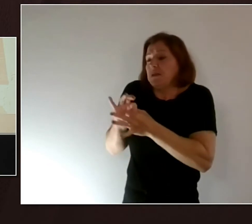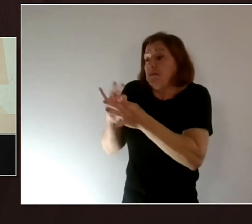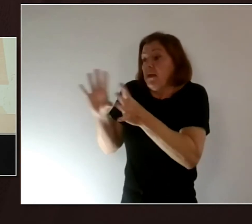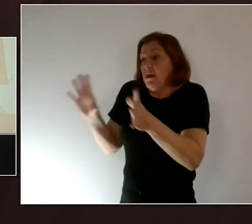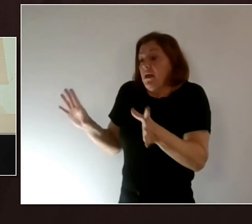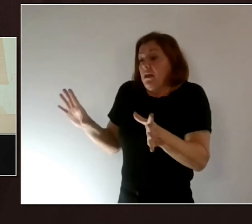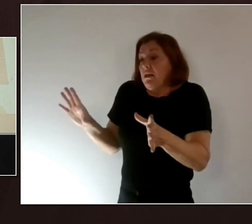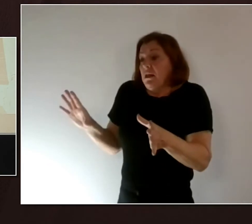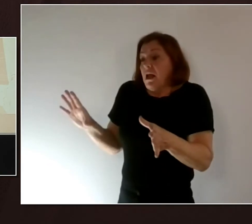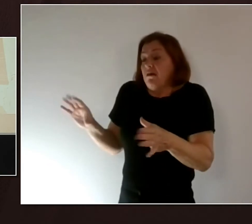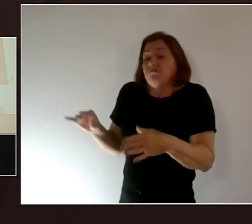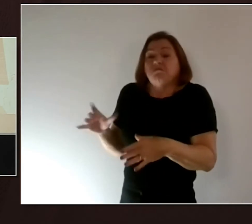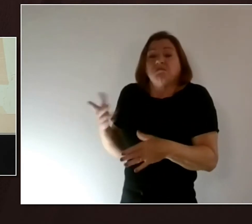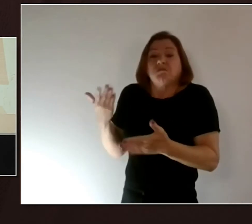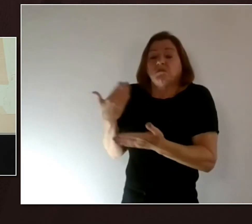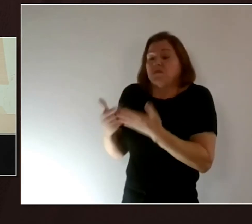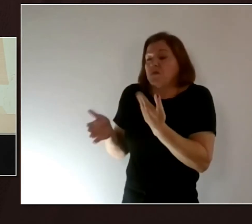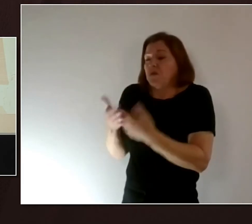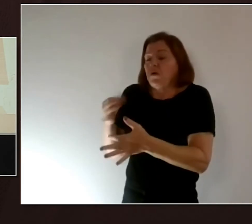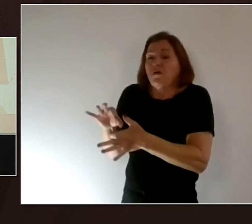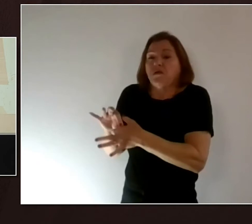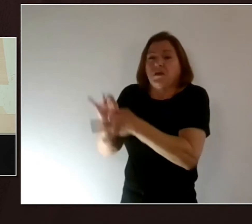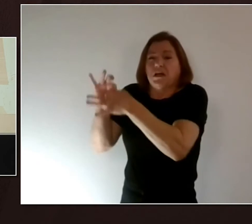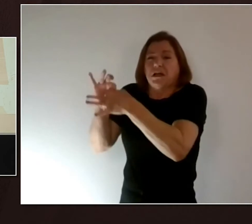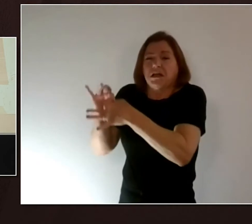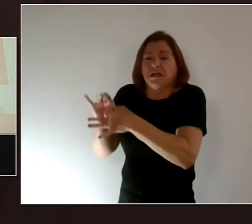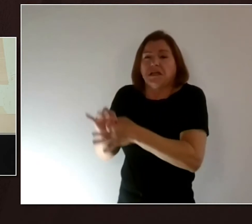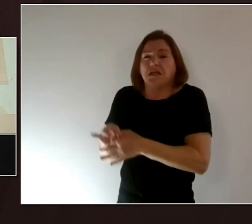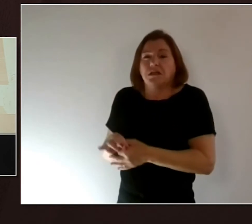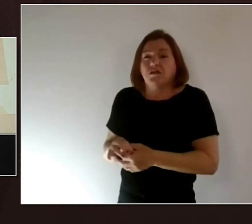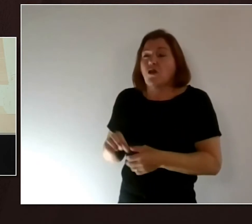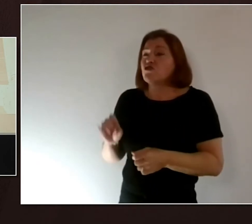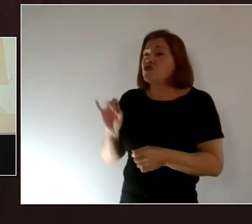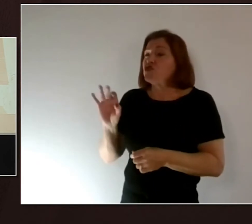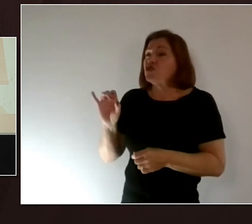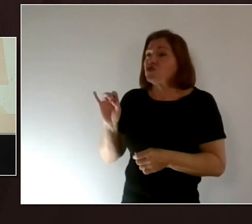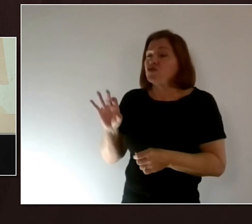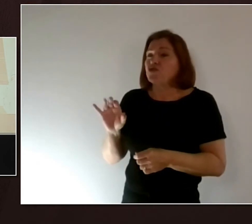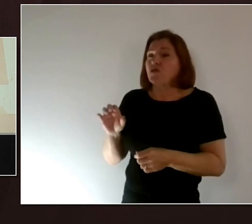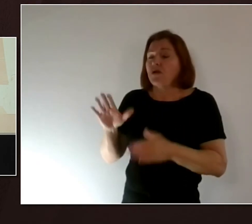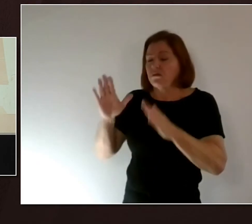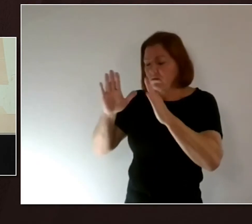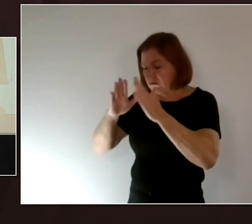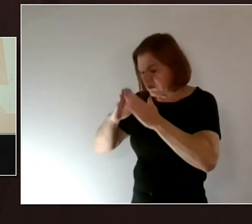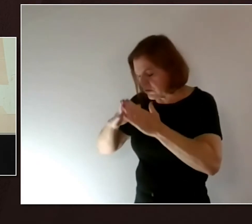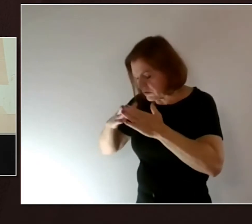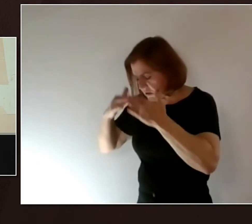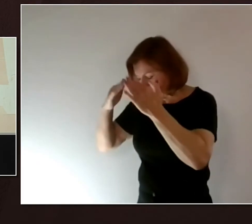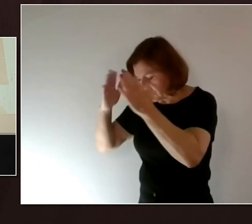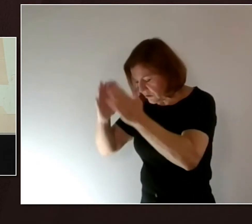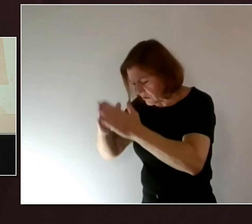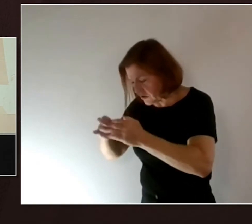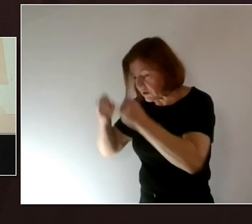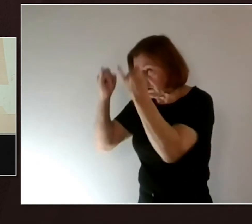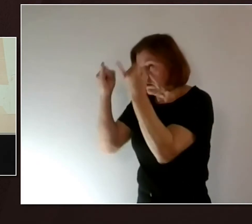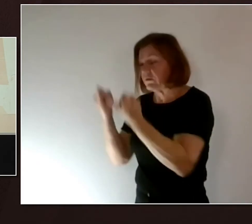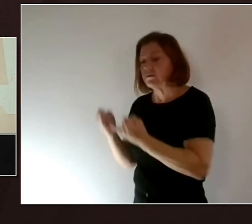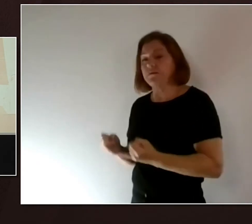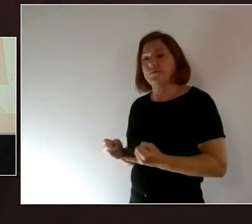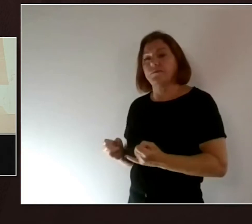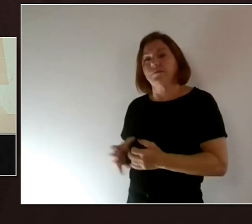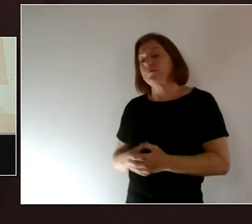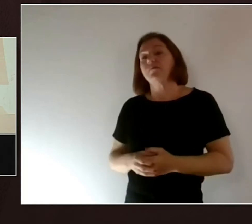oferecer sacrifícios aos ídolos. Foram rotulados de inimigos do